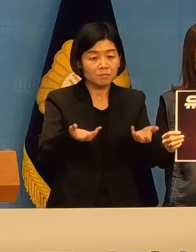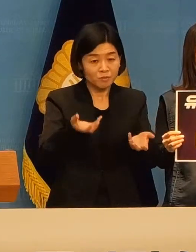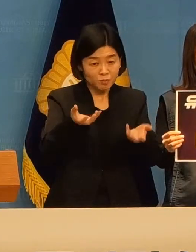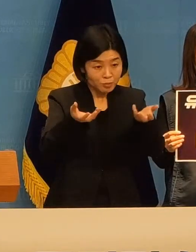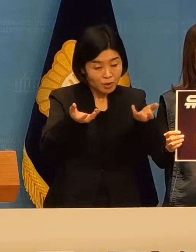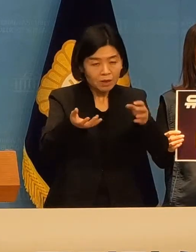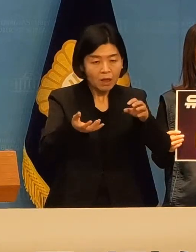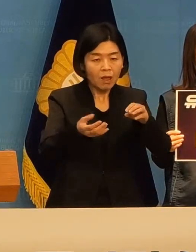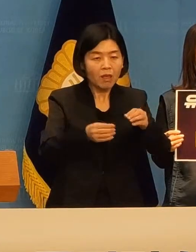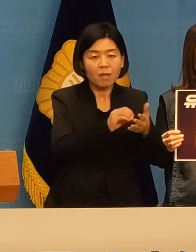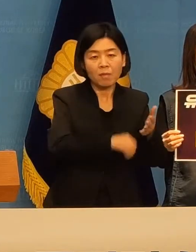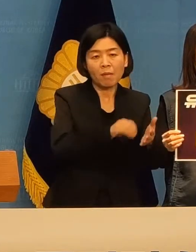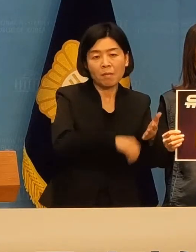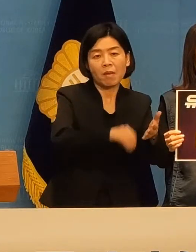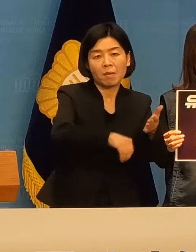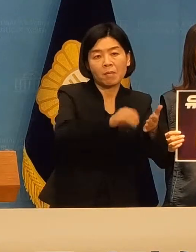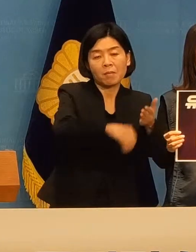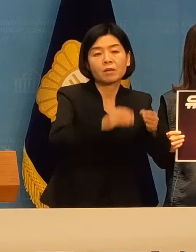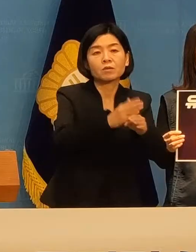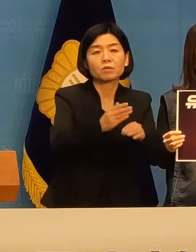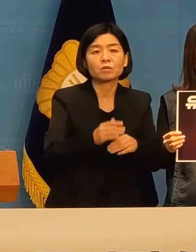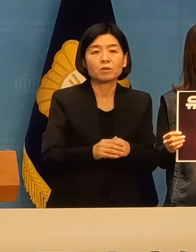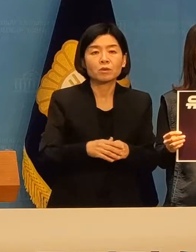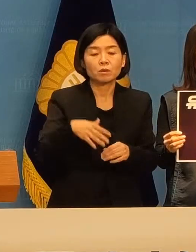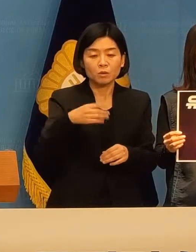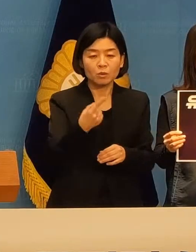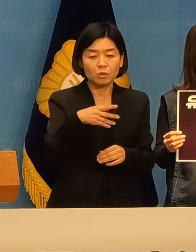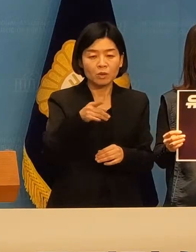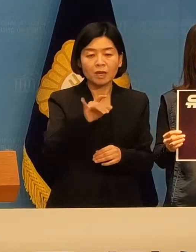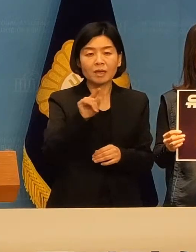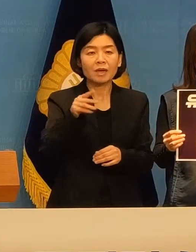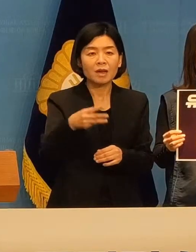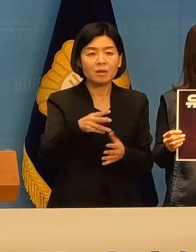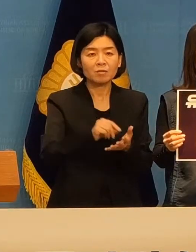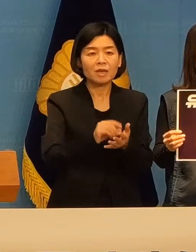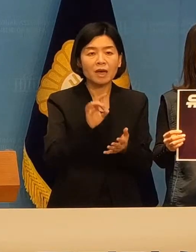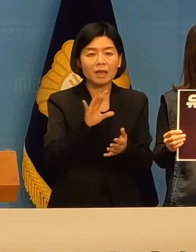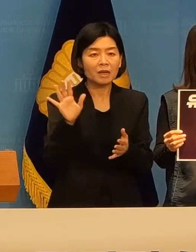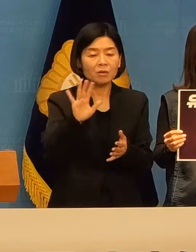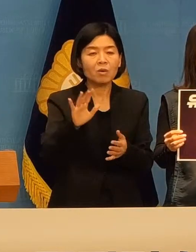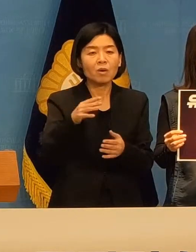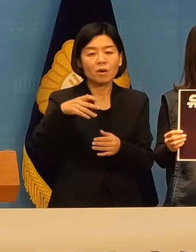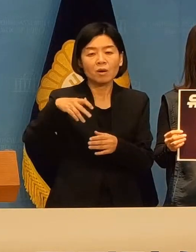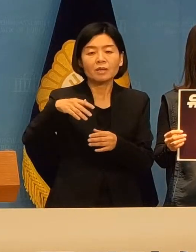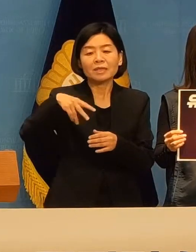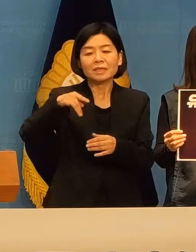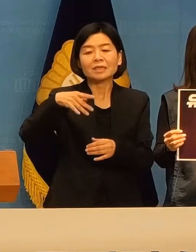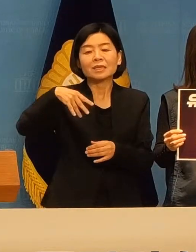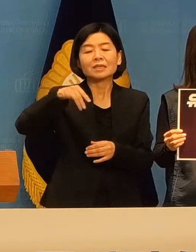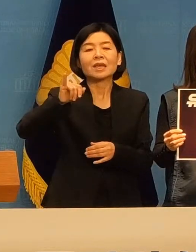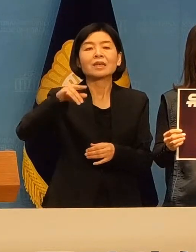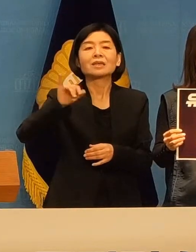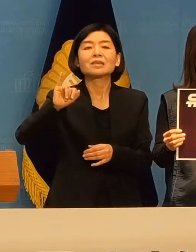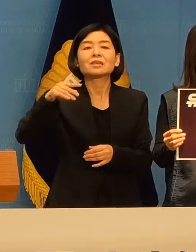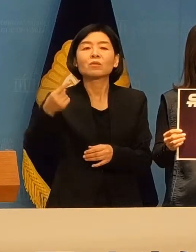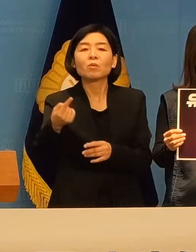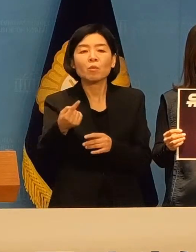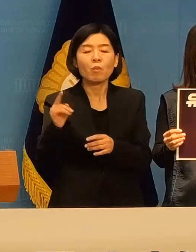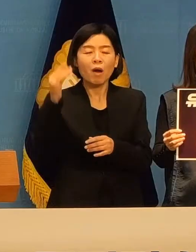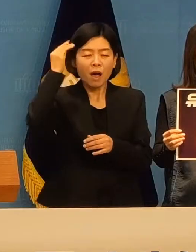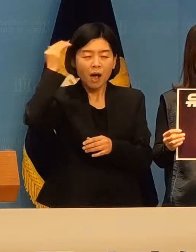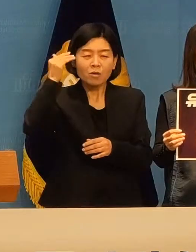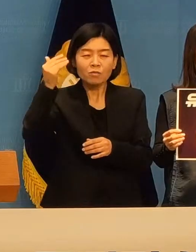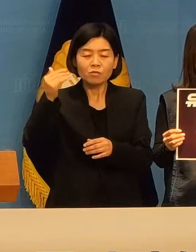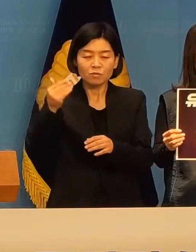있습니다. 로레알만의 문제가 아닙니다. 클라랑스, 시세이도 등 한국에 들어와 있는 글로벌